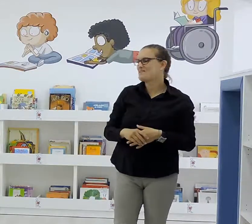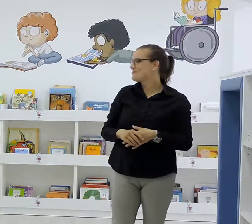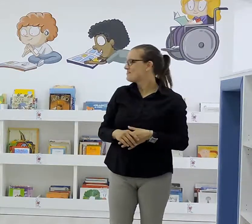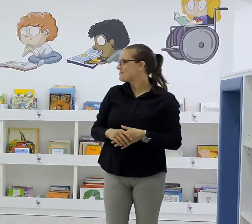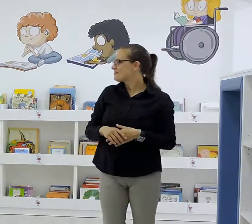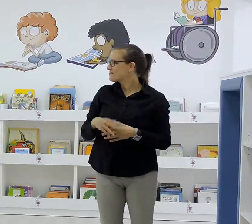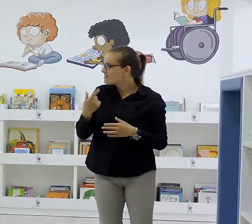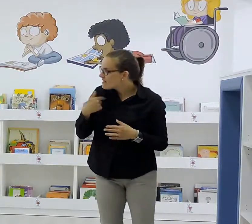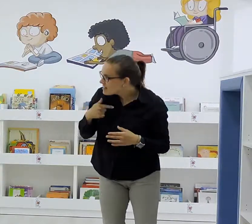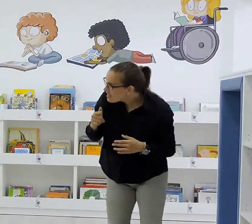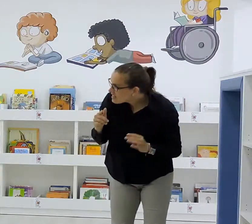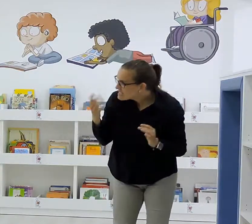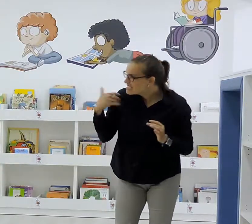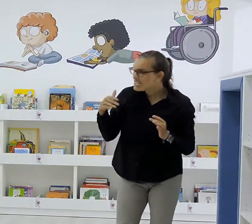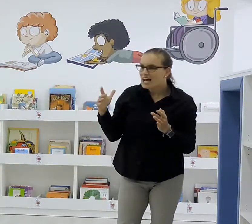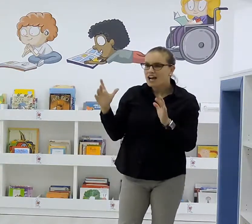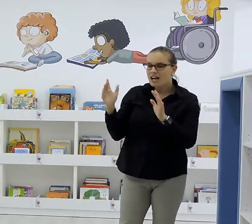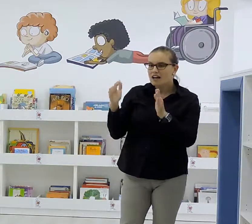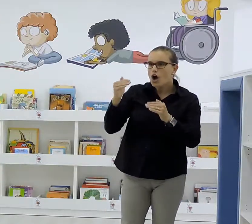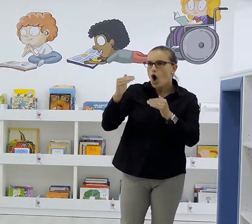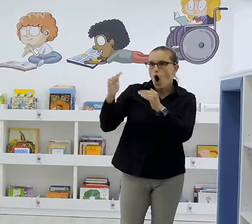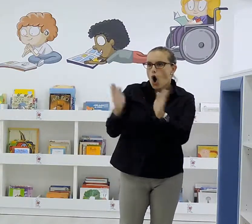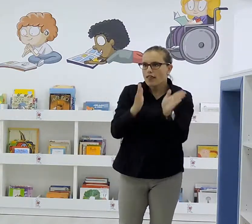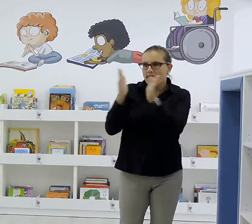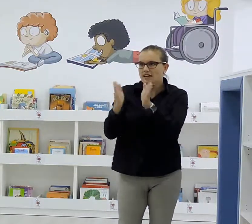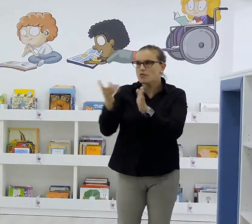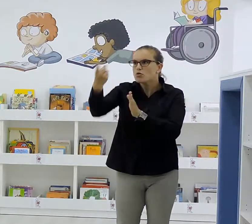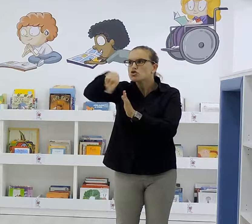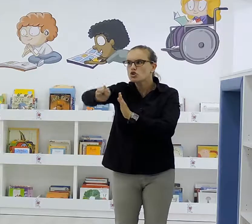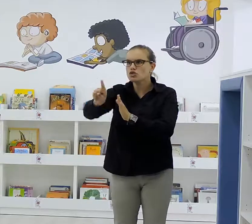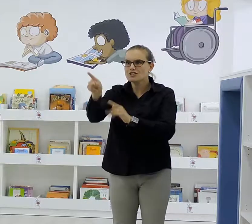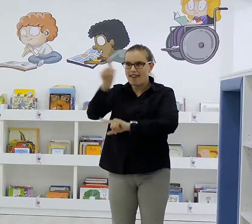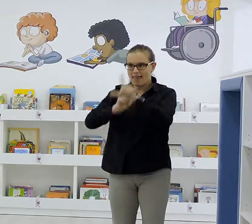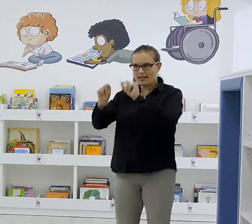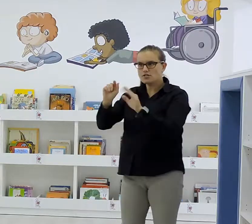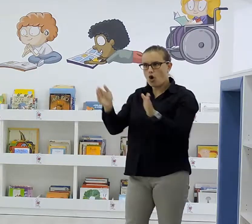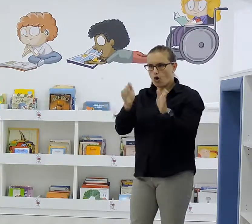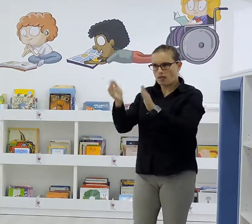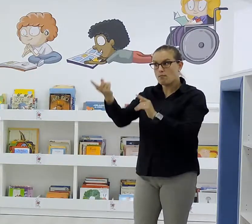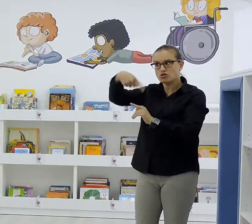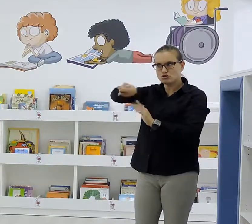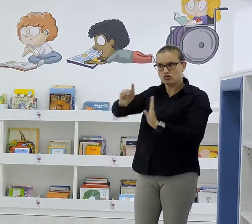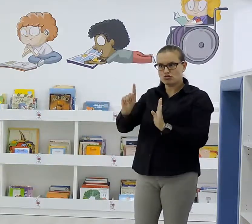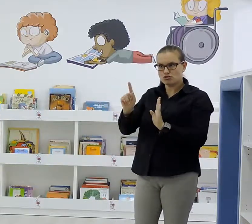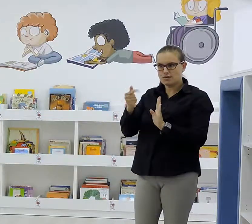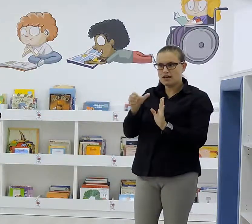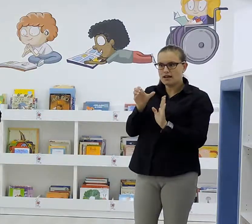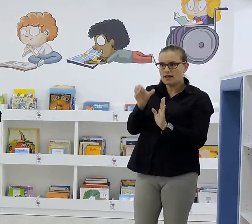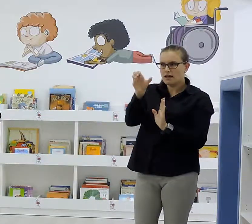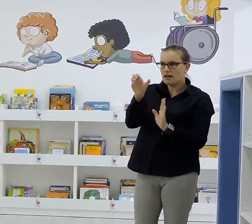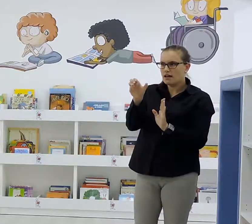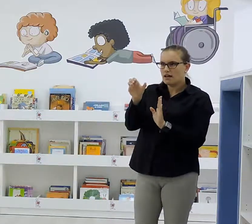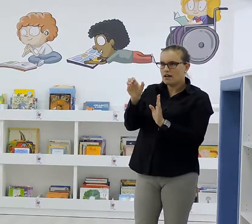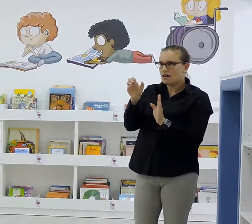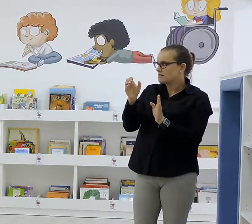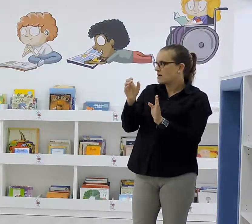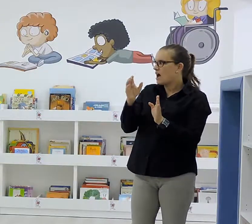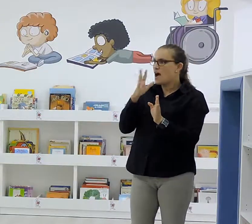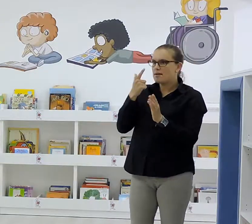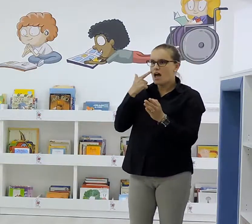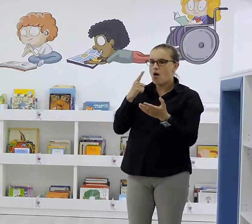Así que ahora están los cubos en el orden que habéis elegido. Ponerlos en orden es muchísimo más